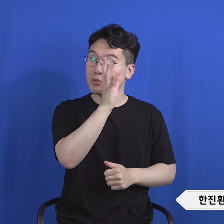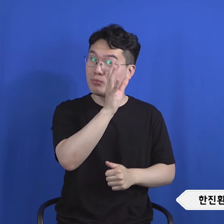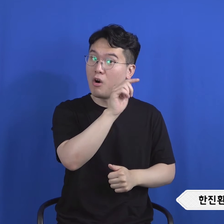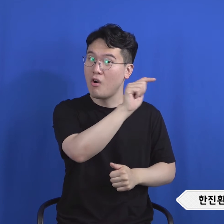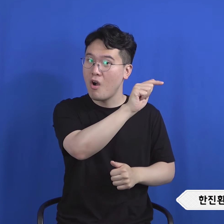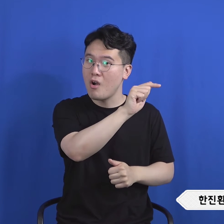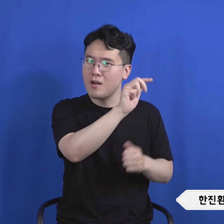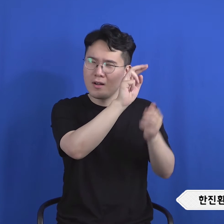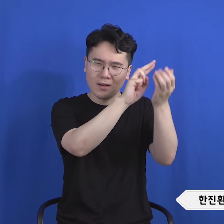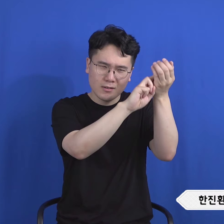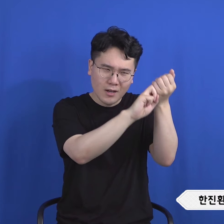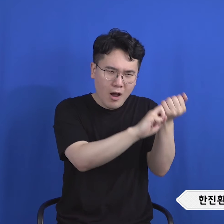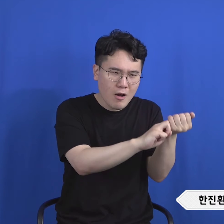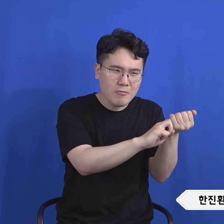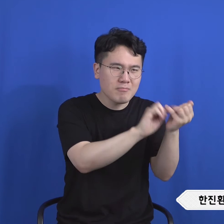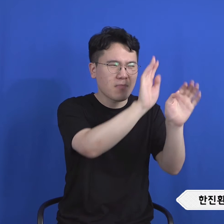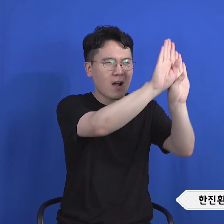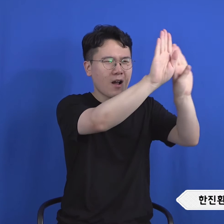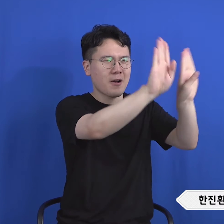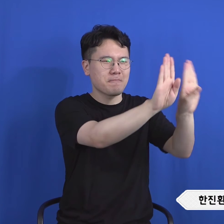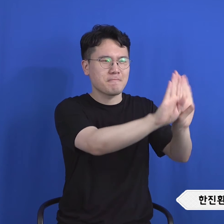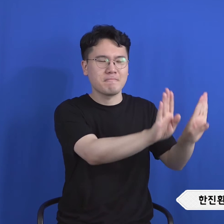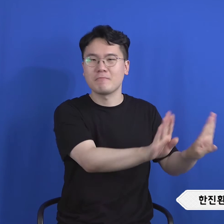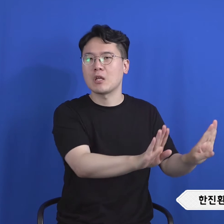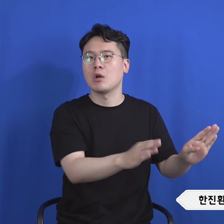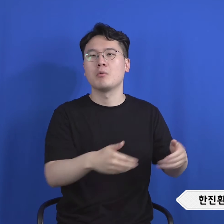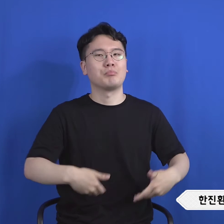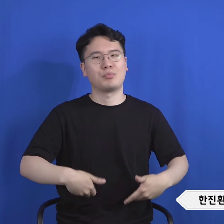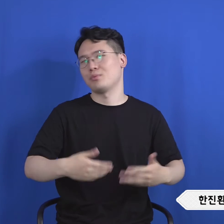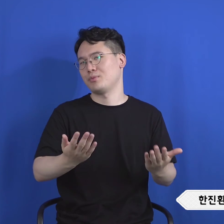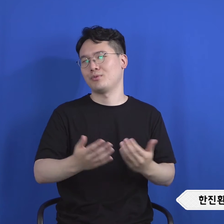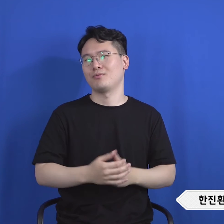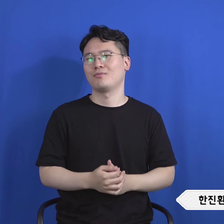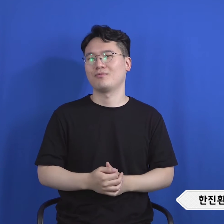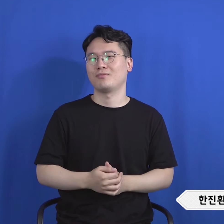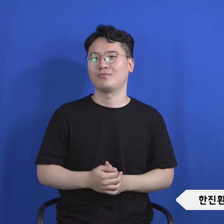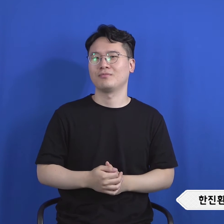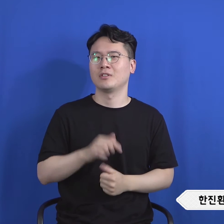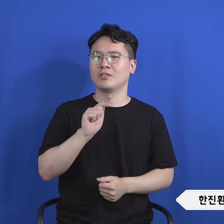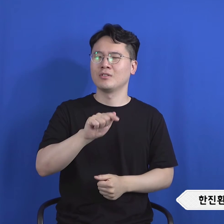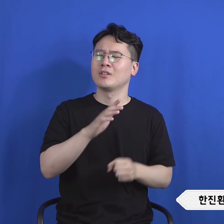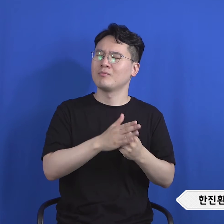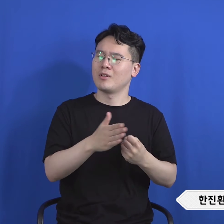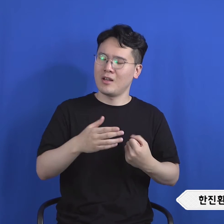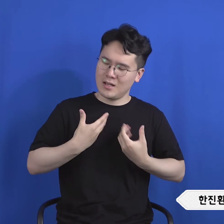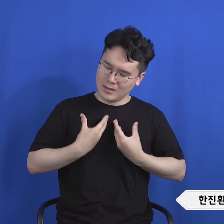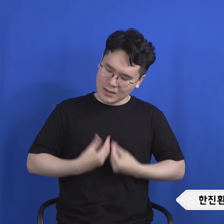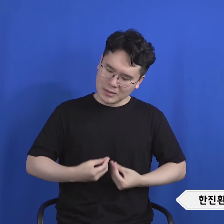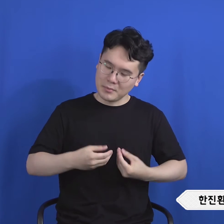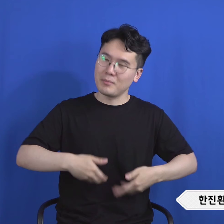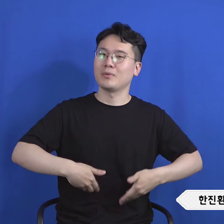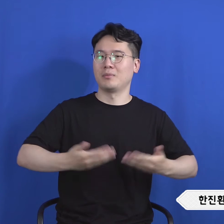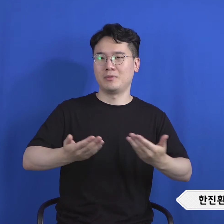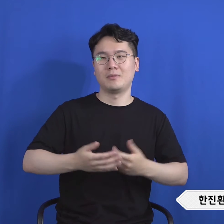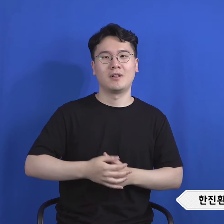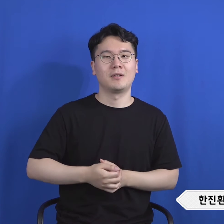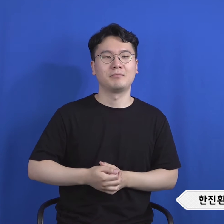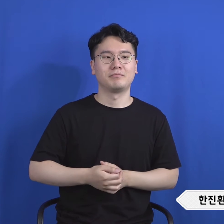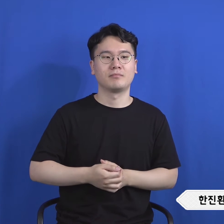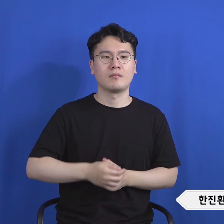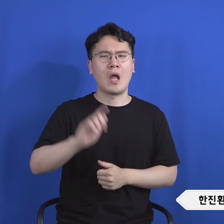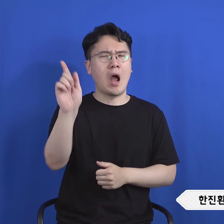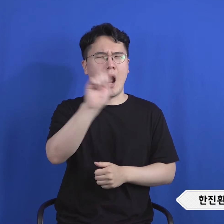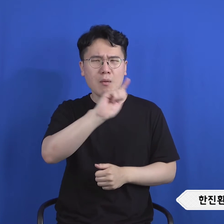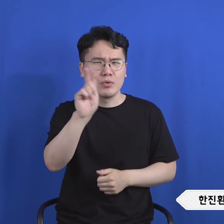필요도 없고, 그 구멍 바라보면서 아이고 내가 참 꼬락서니가 이렇다고 낙심할 필요도 없습니다. 우리가